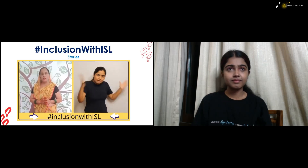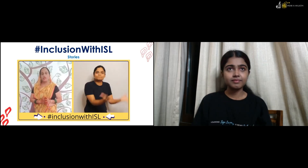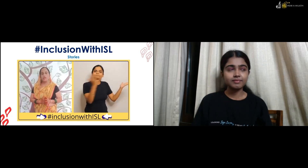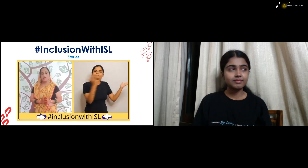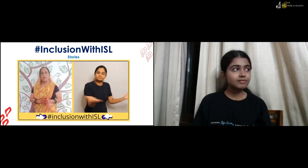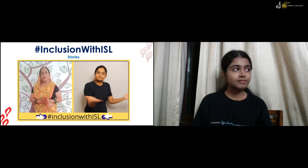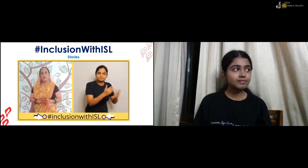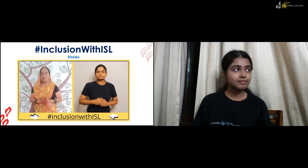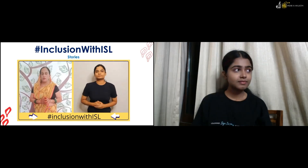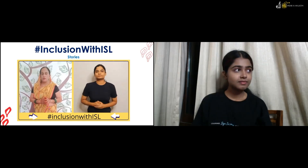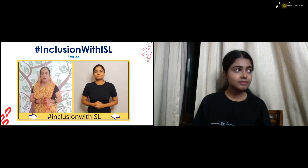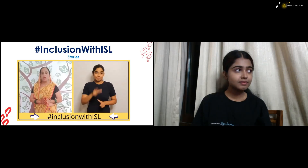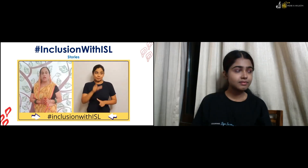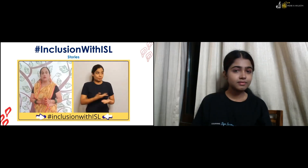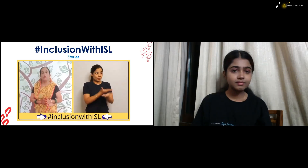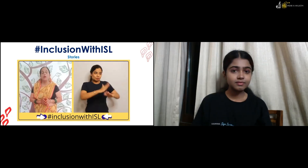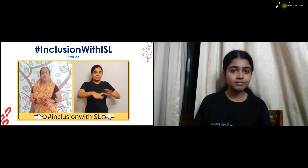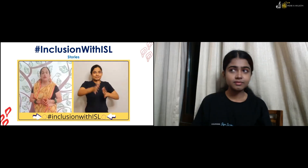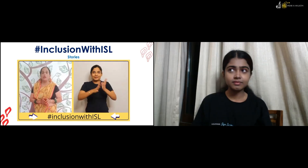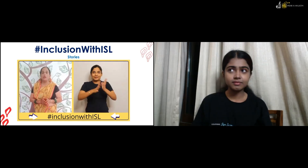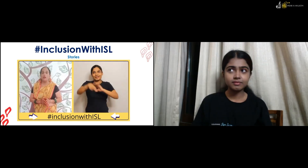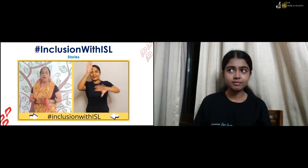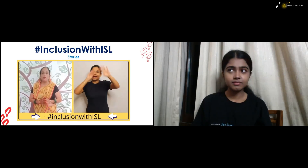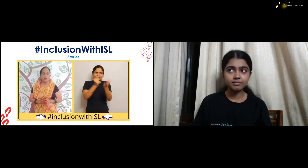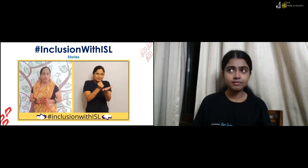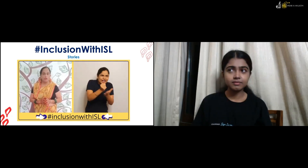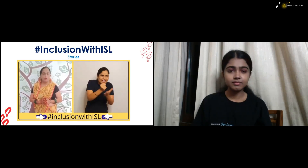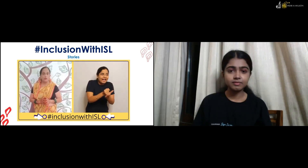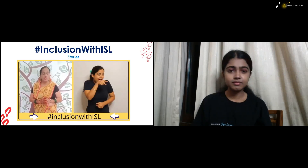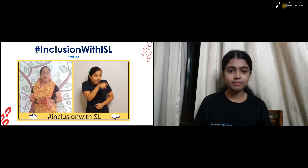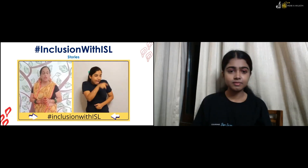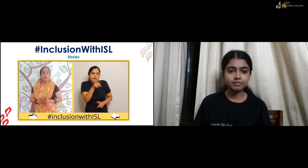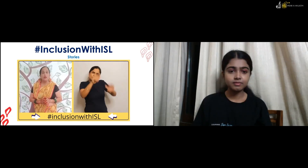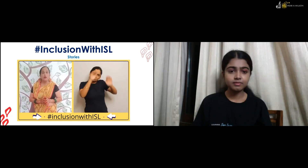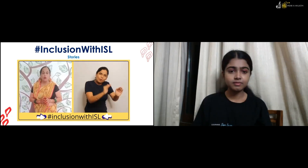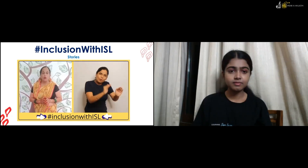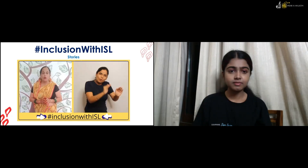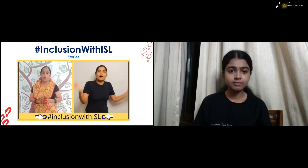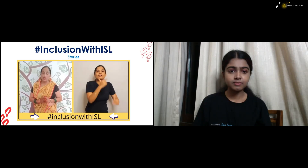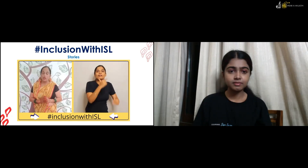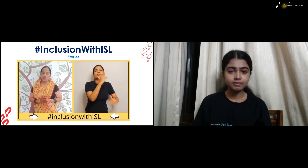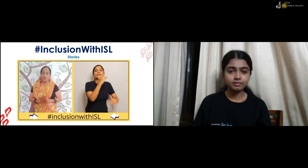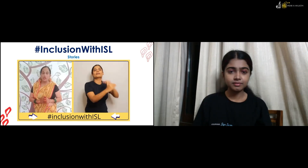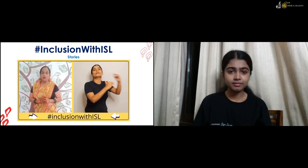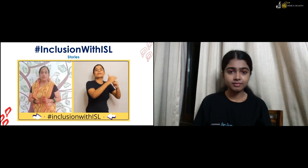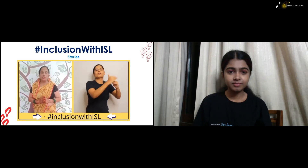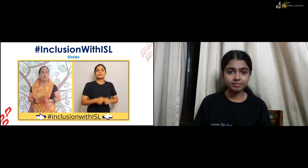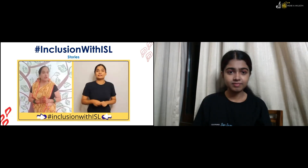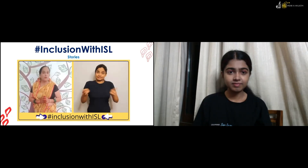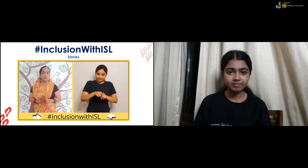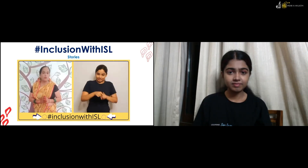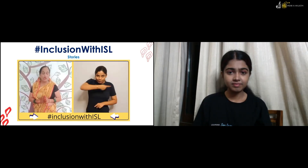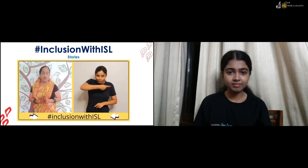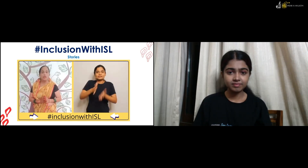पहचानने आती है, इसलिए मैं सभी से प्रार्थना करके इनकी लैंग्वेज सीखने की कोशिश करें और इनका पूरा जितना हो सके जितना